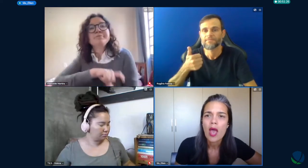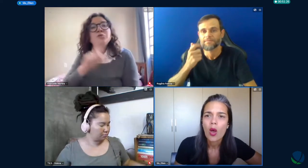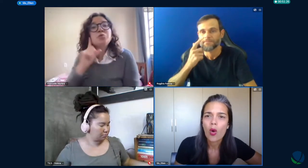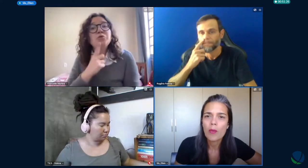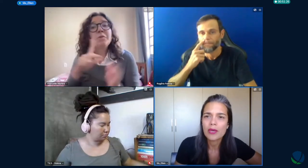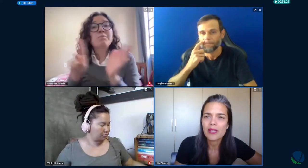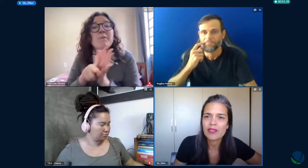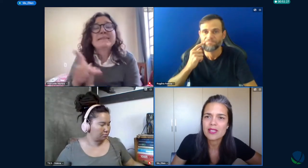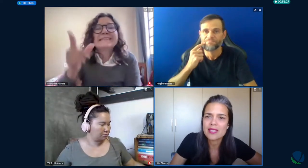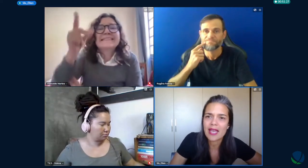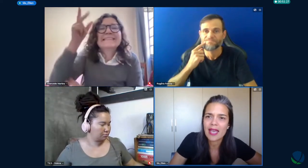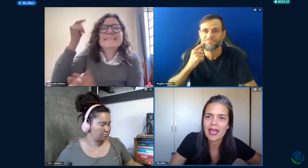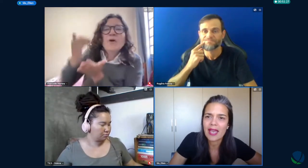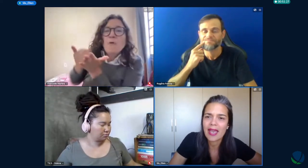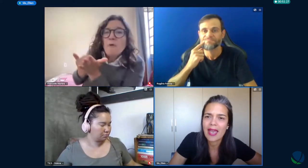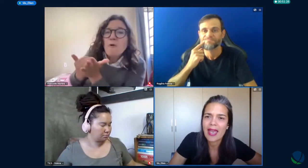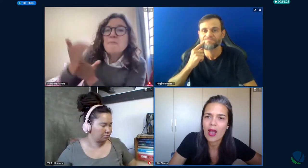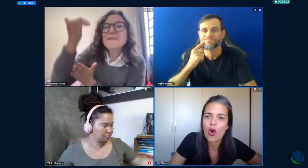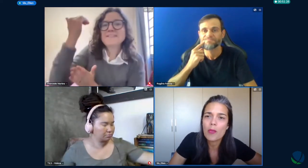Então,